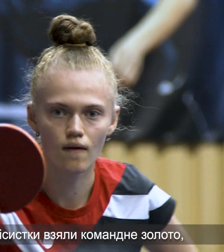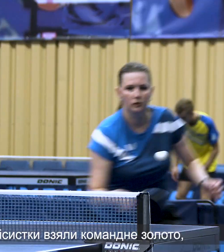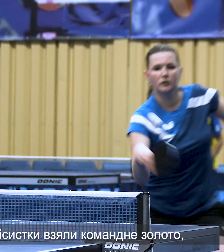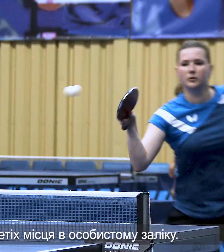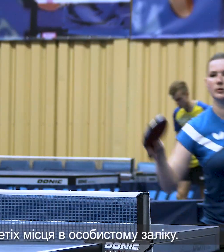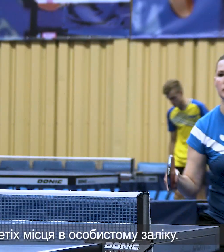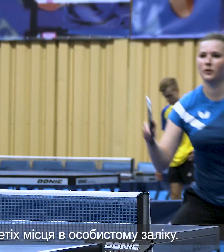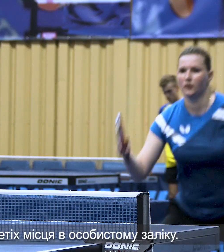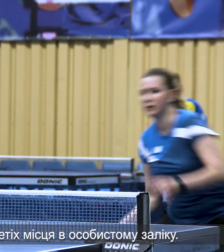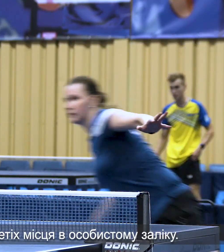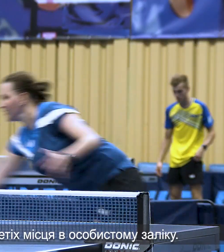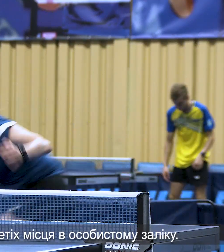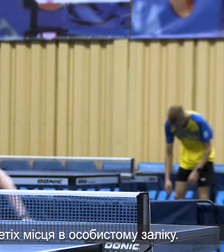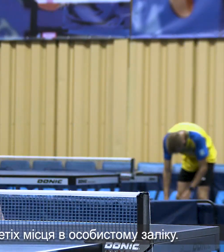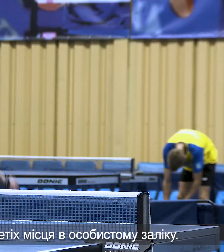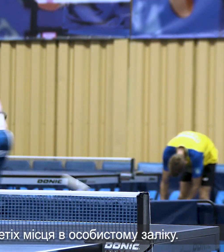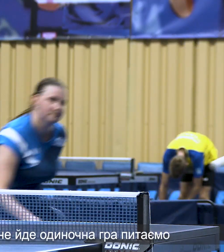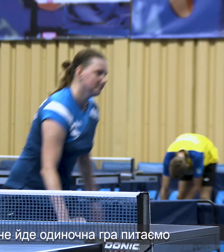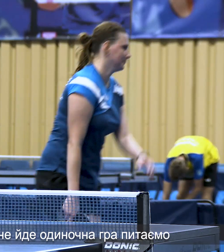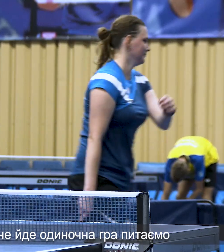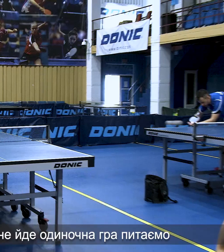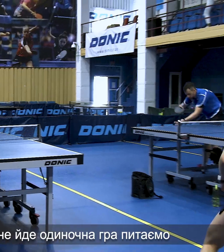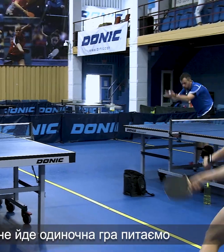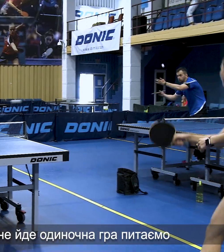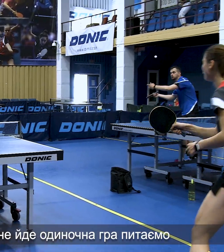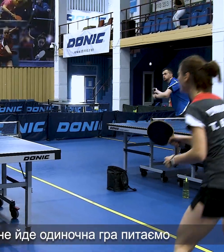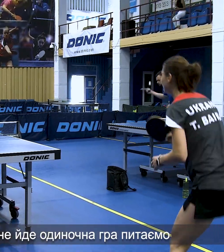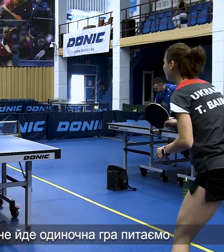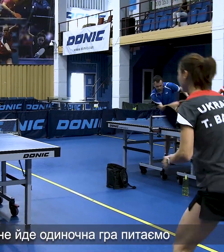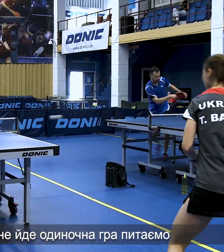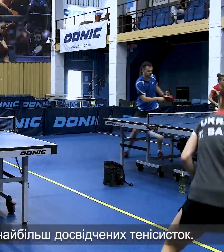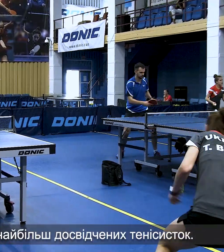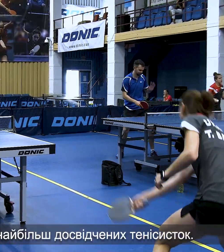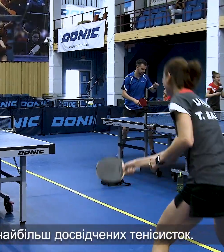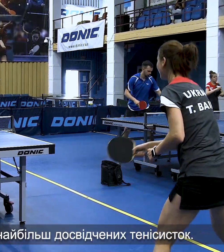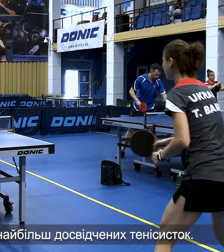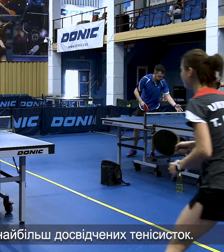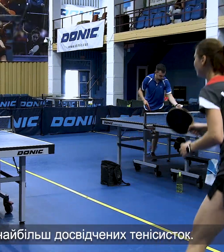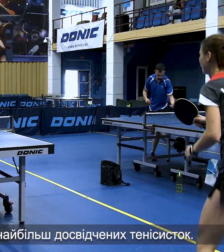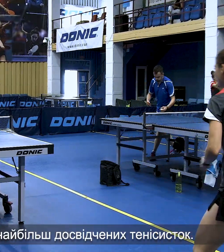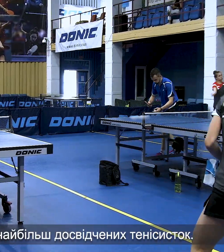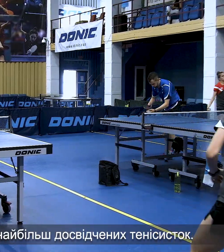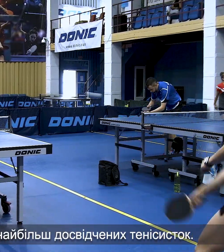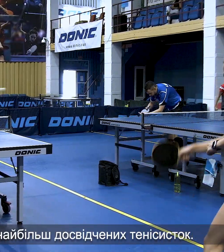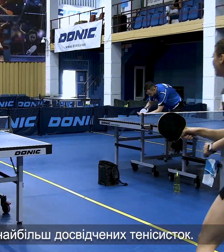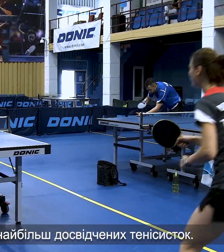і 2 третіх місця в особистому заліку. Чому не йде одиночна гра? Питаємо в однієї з найбільш досвідчених тенісисток.